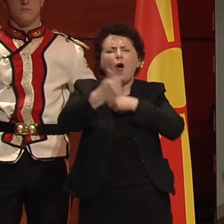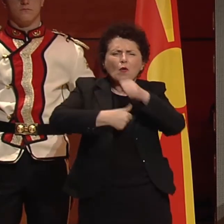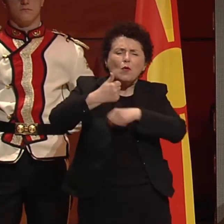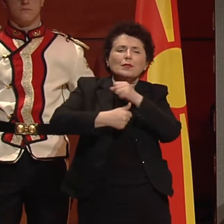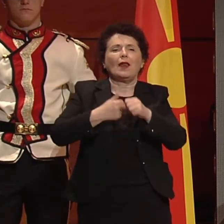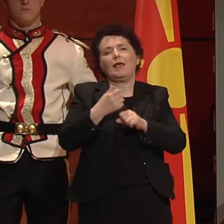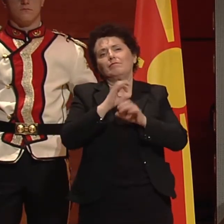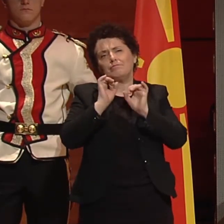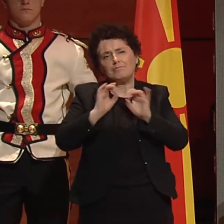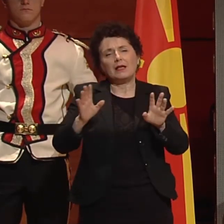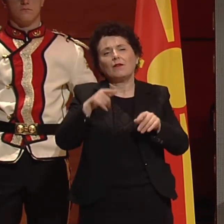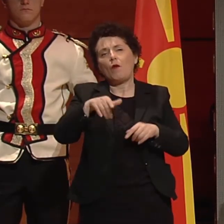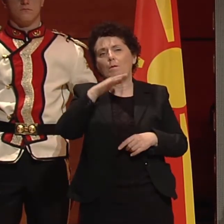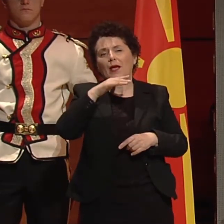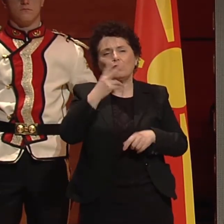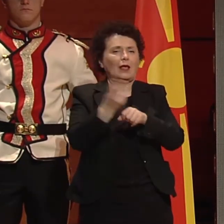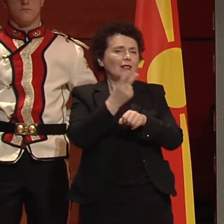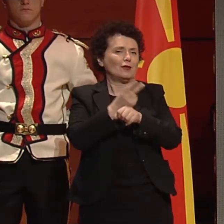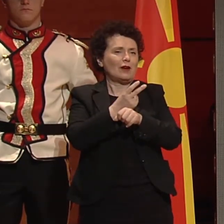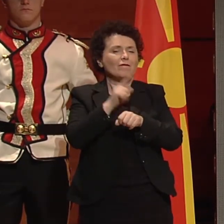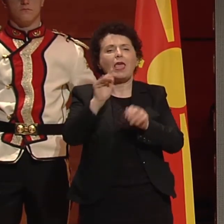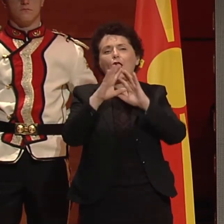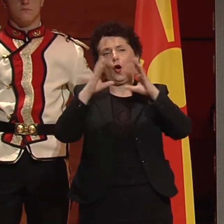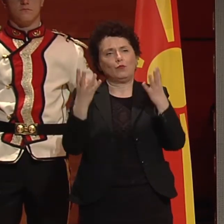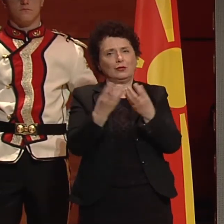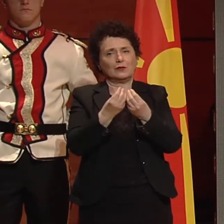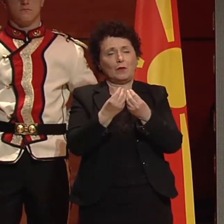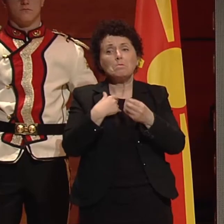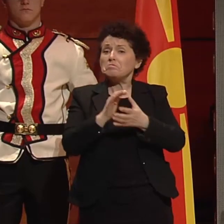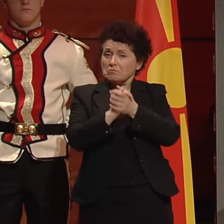неспорни константи во македонската држава и општество.